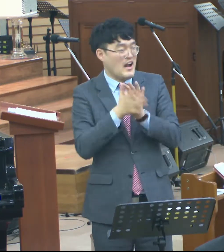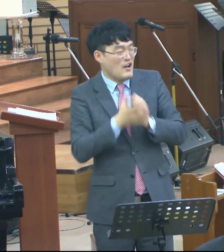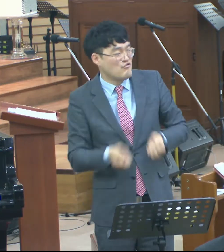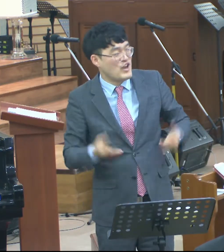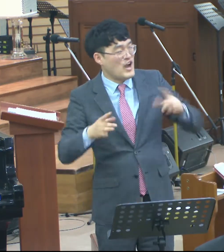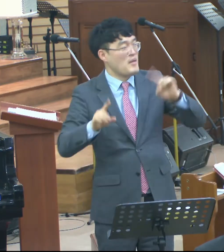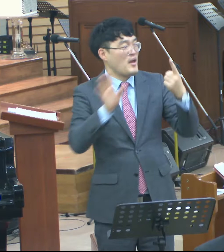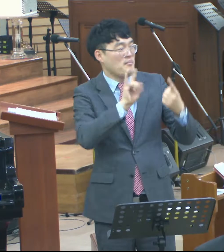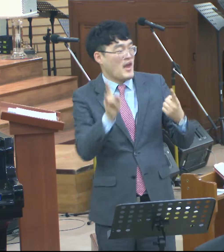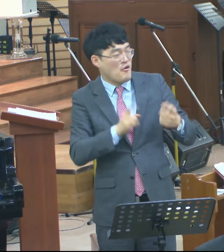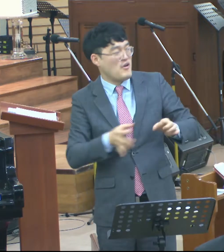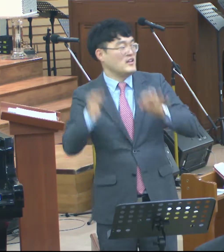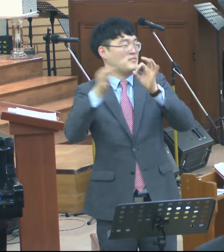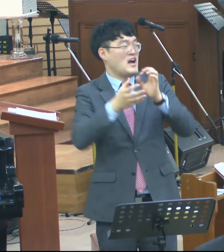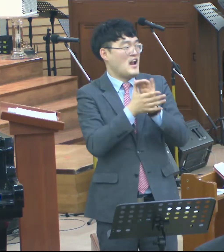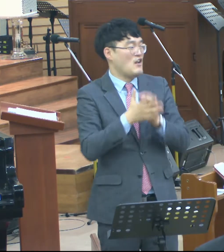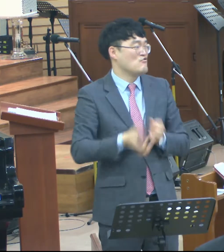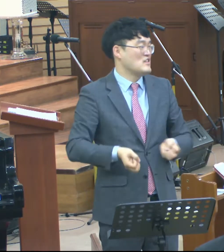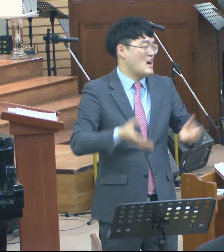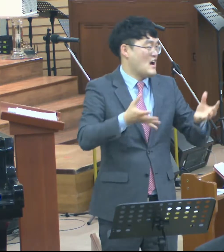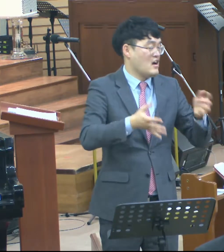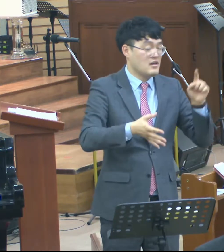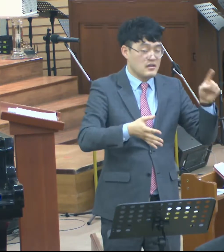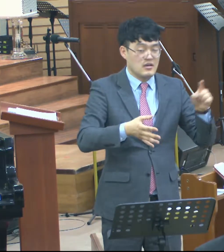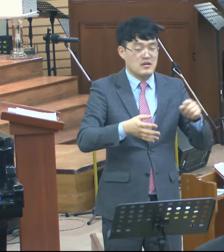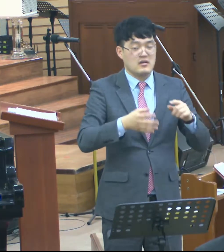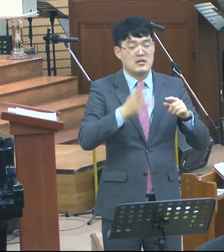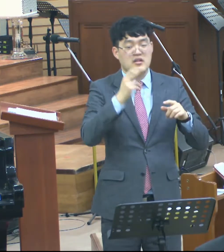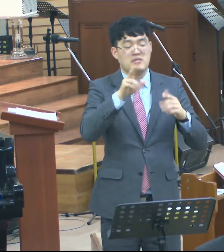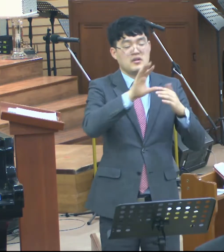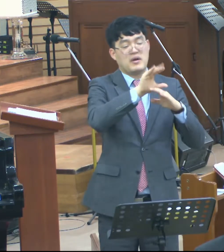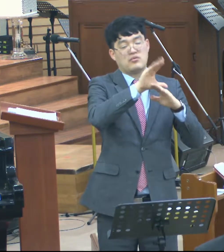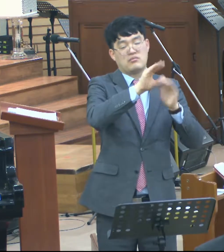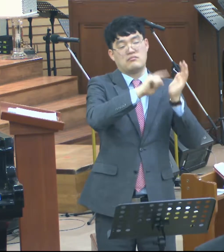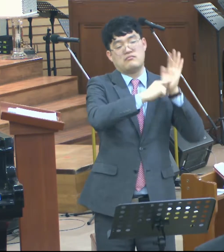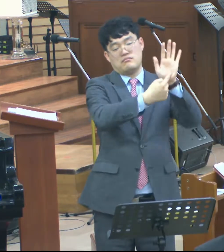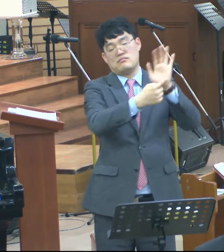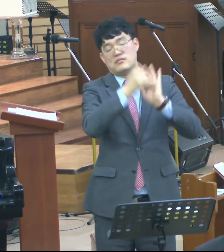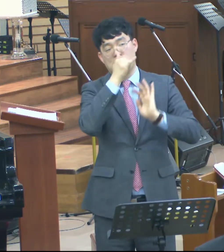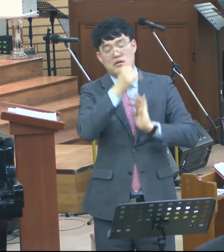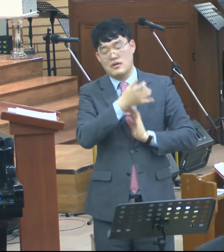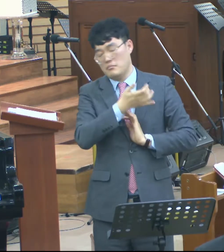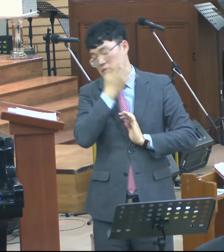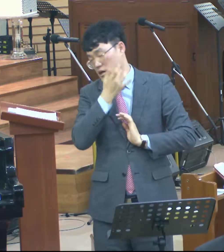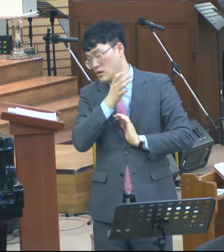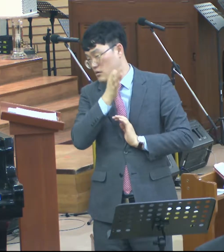땅값이 오르고 교회 재산이 많아졌을 때는 축복이었는데 사람들 앞에 그게